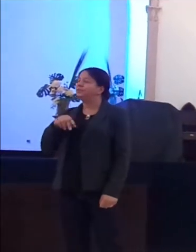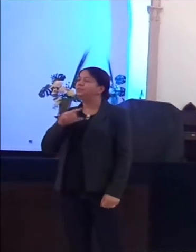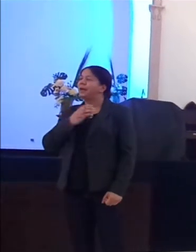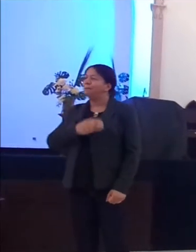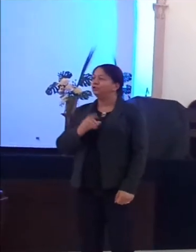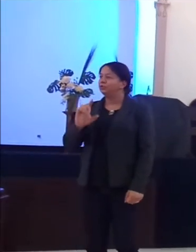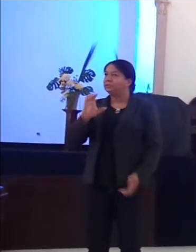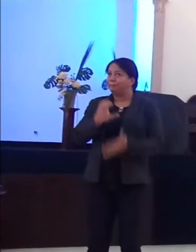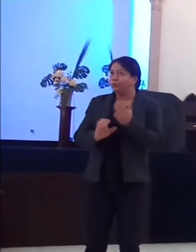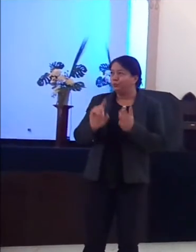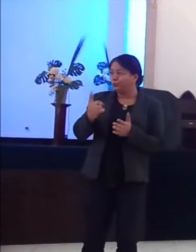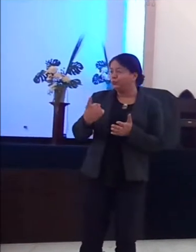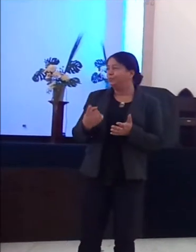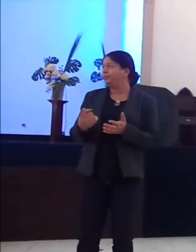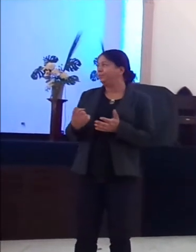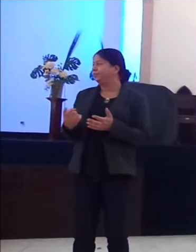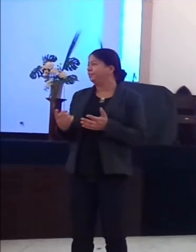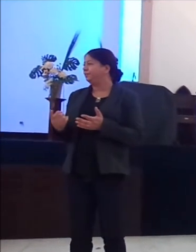1.